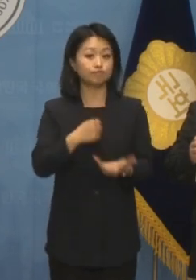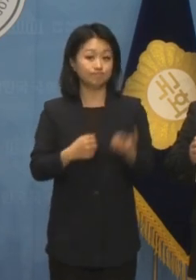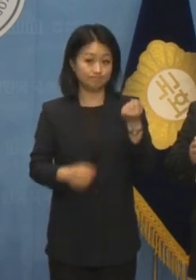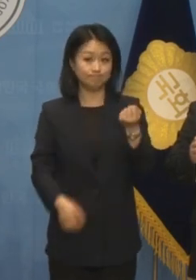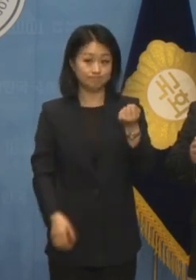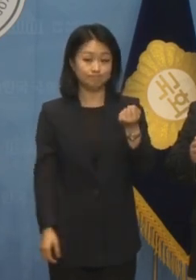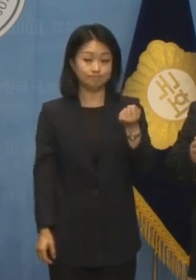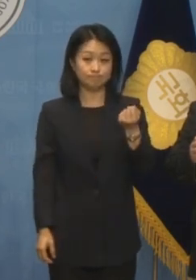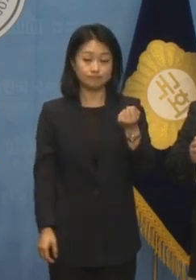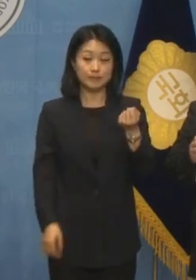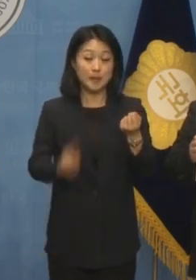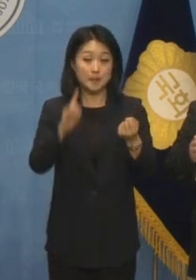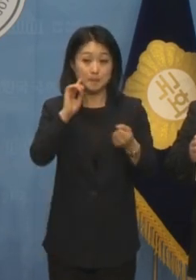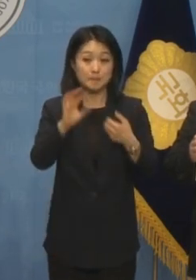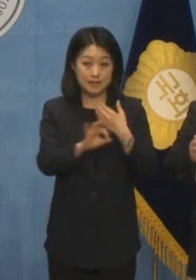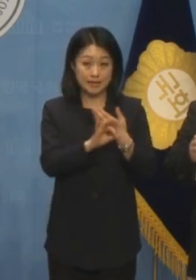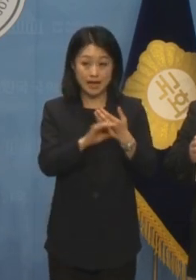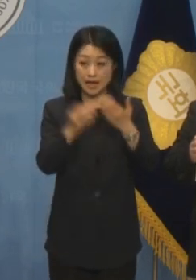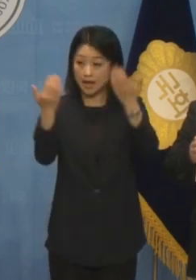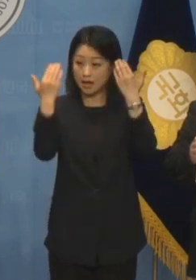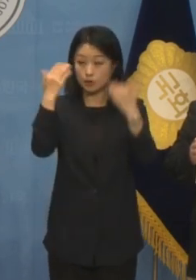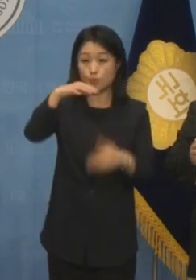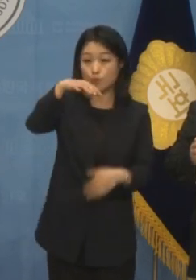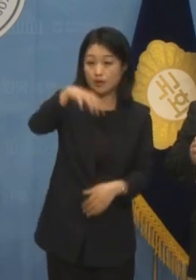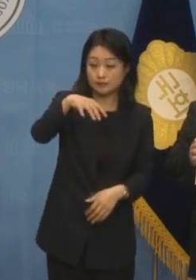있고 만약 학교에서